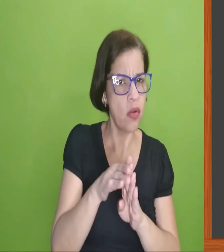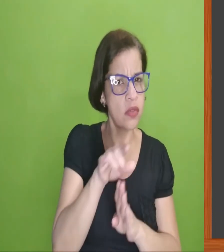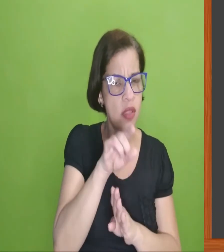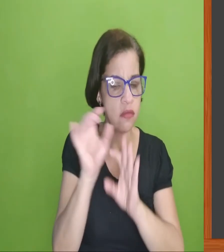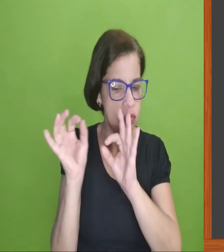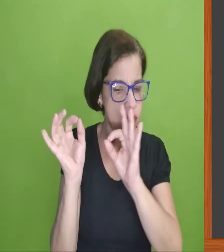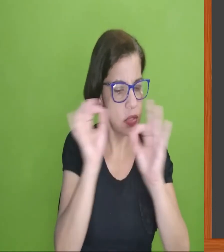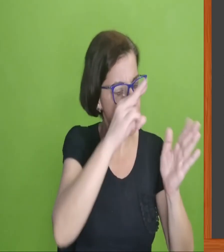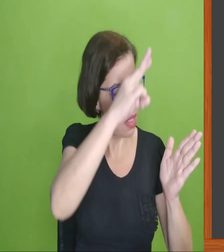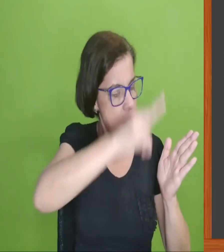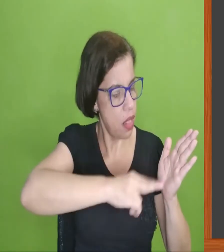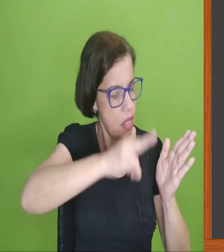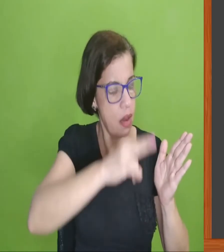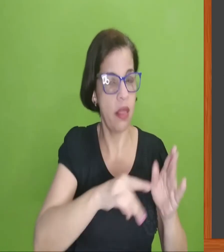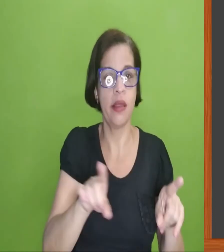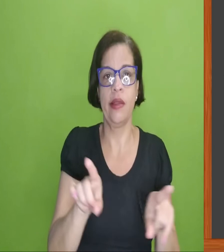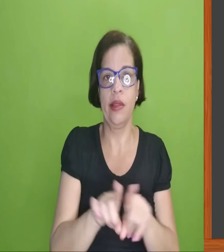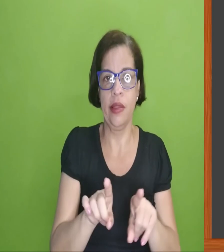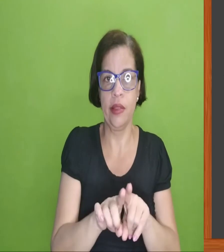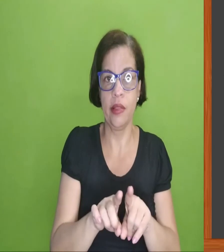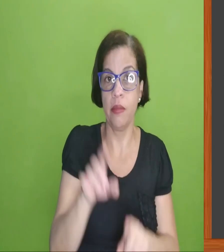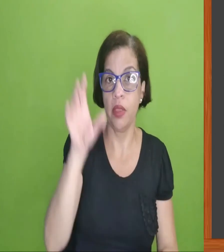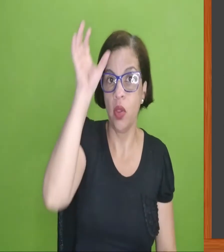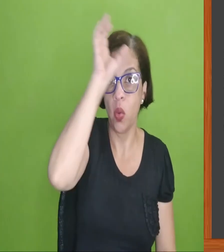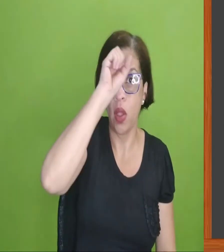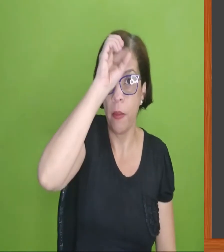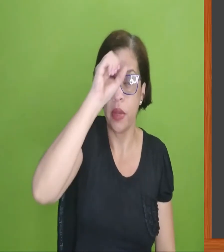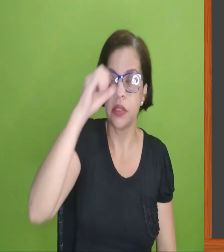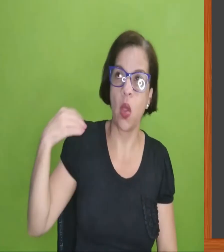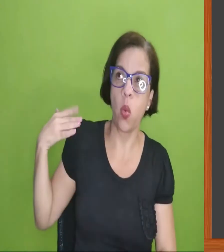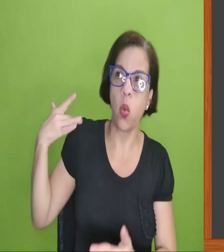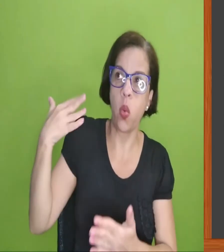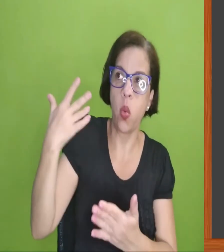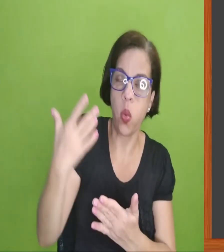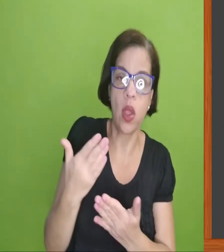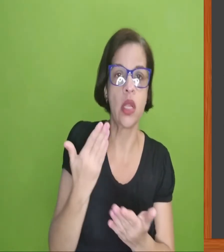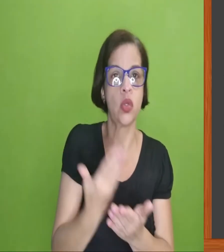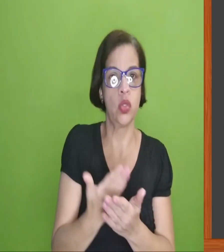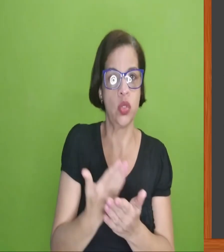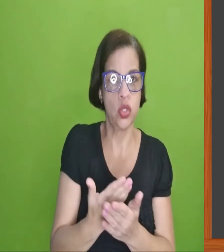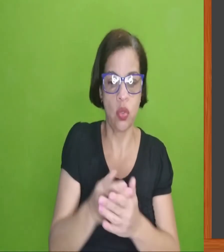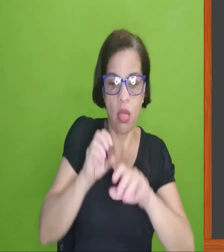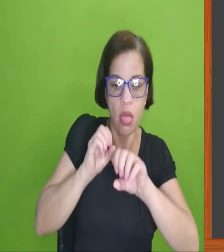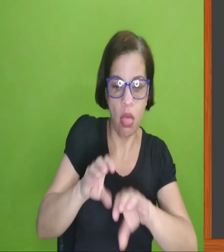muito atenciosa. E, logicamente, o aprendizado acumulado após anos de estudo,